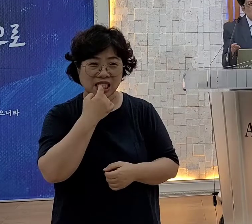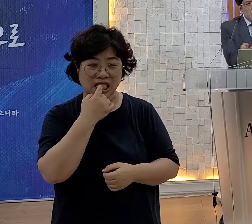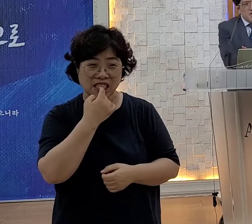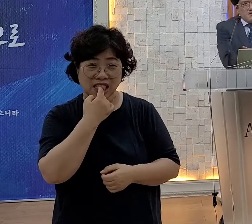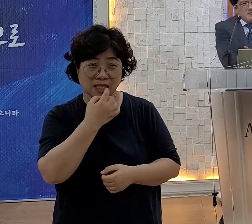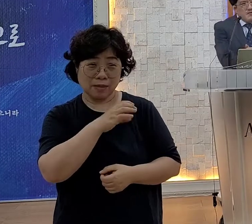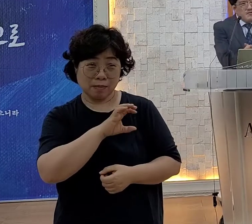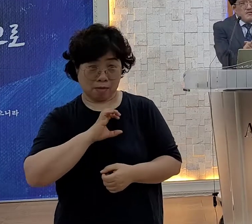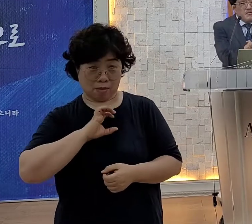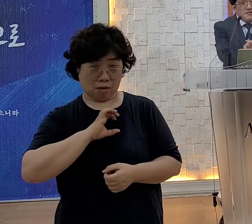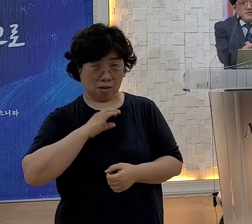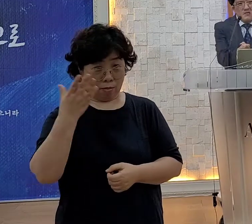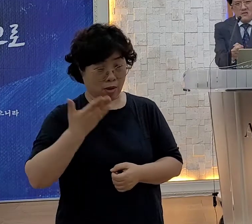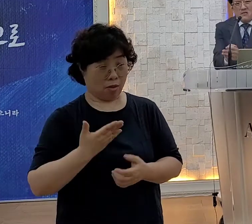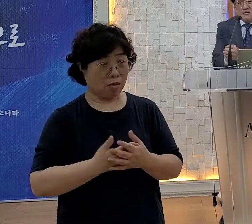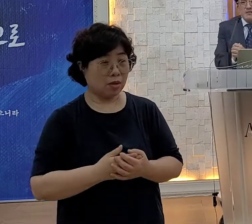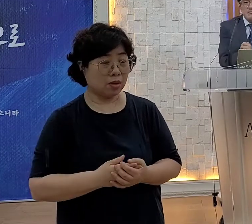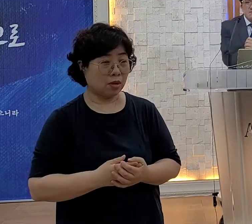이번 2월 달에